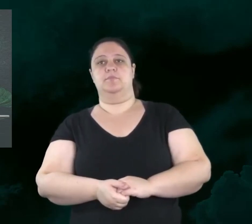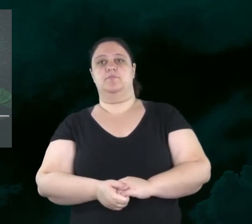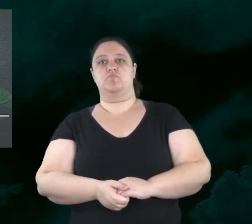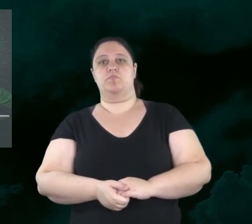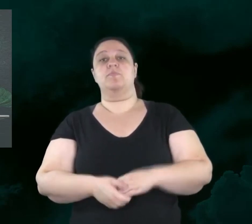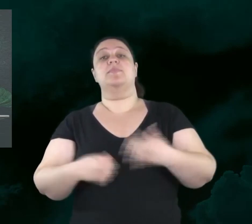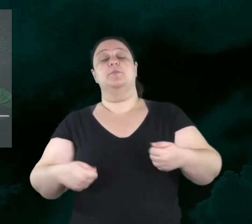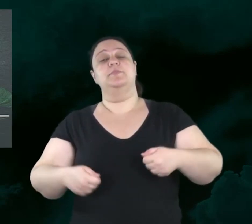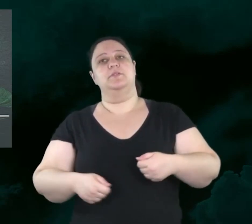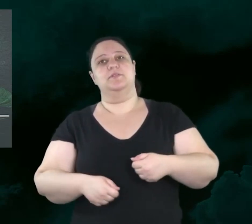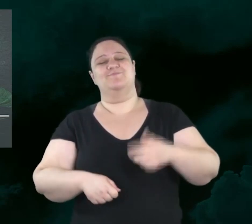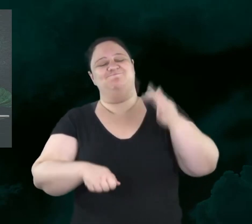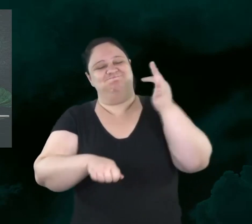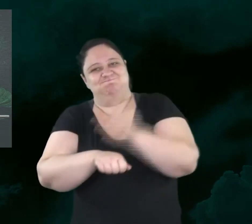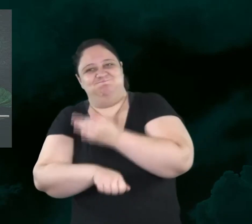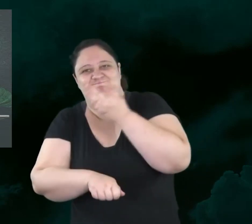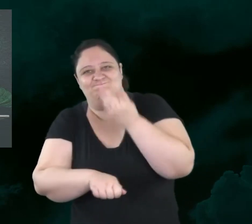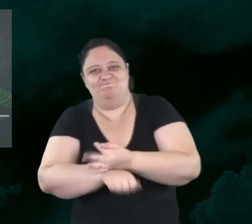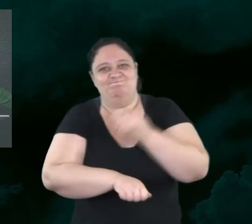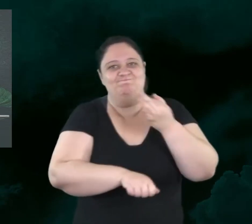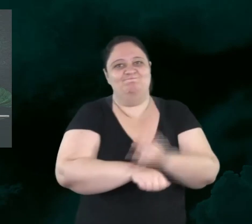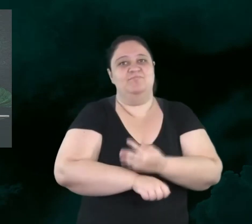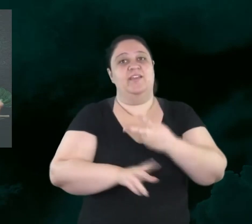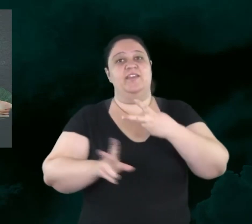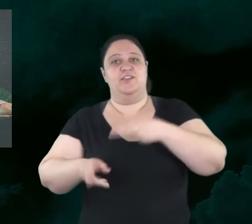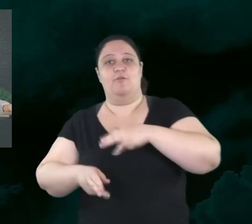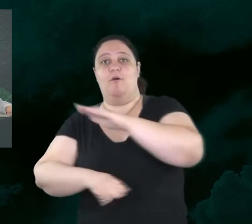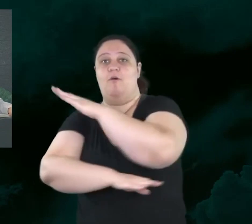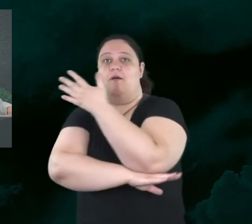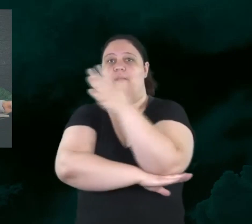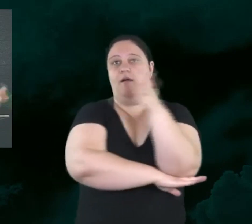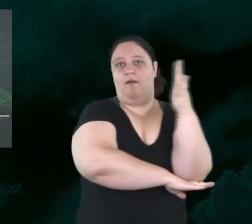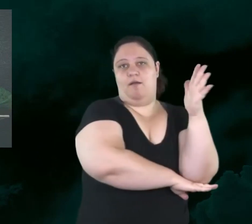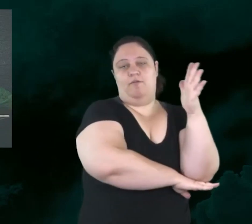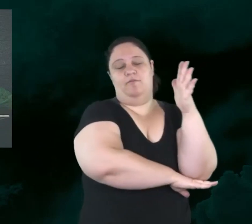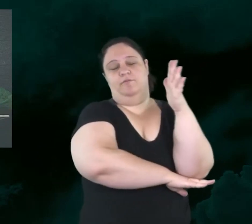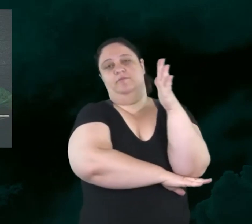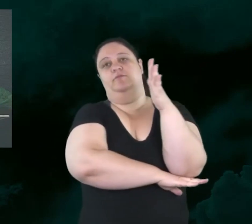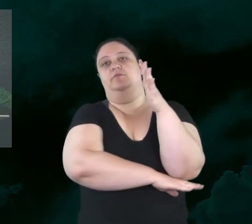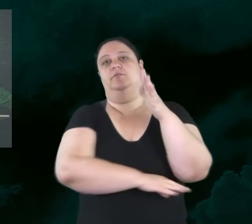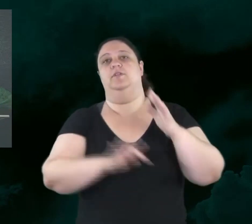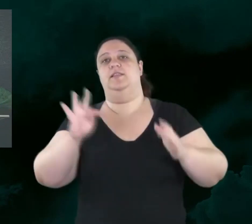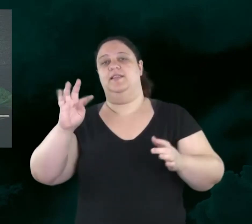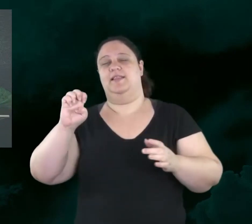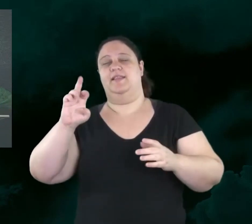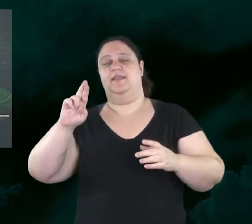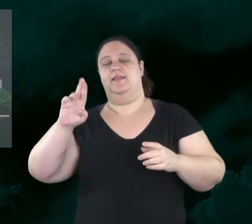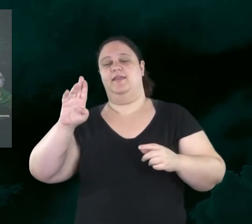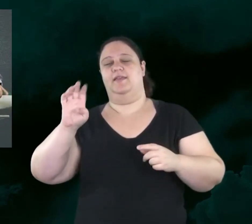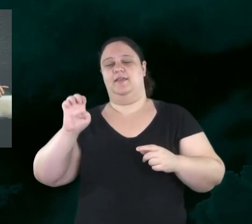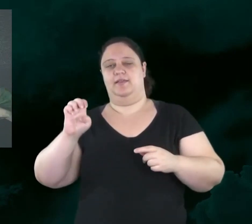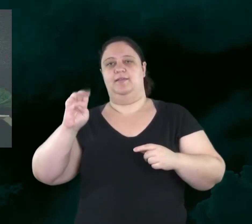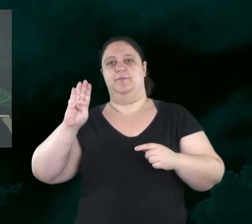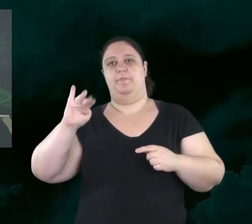Perseverante como terebinto e como carvalho, tá bom? Então